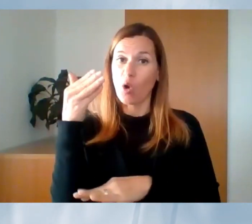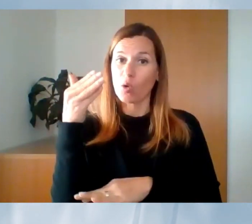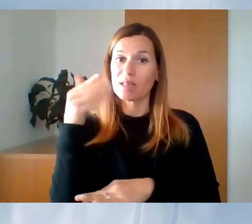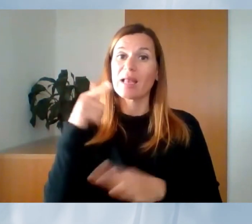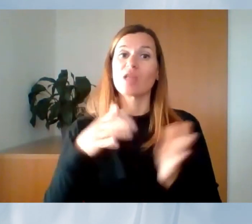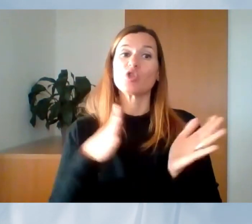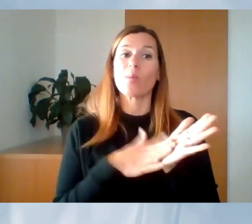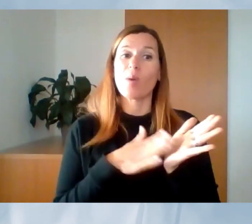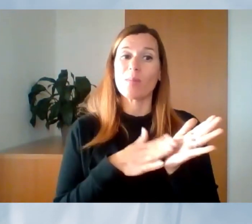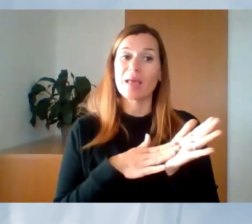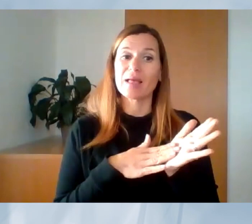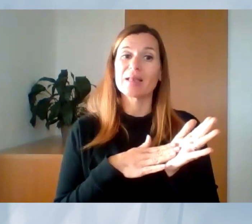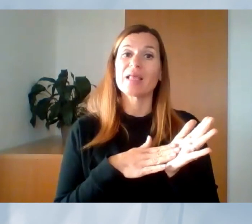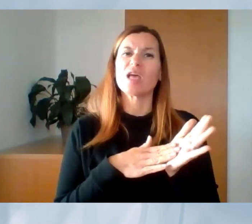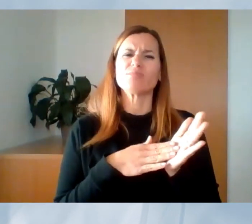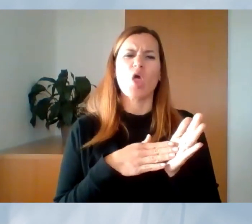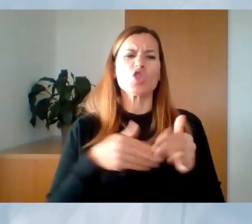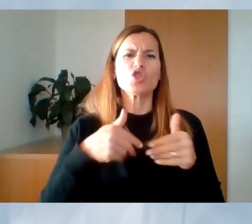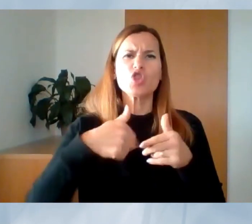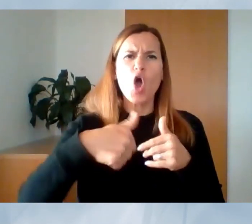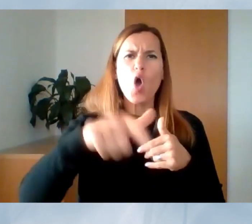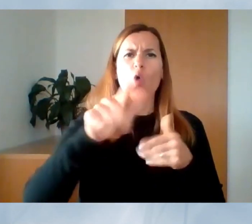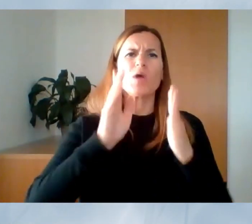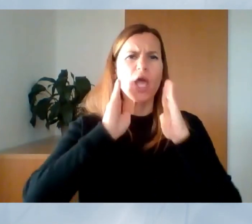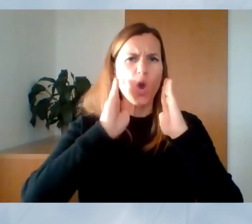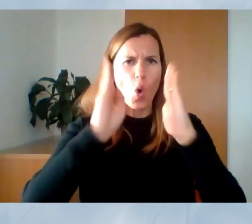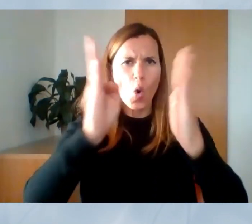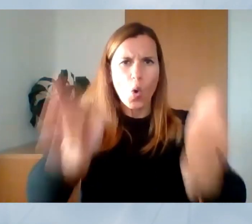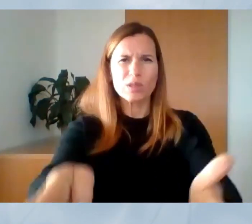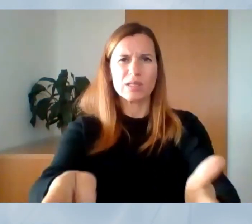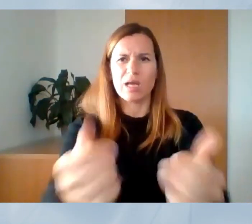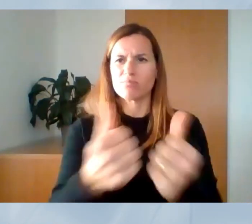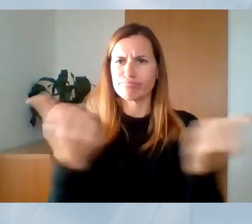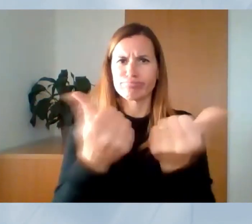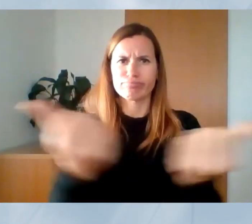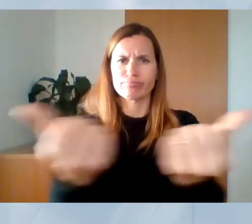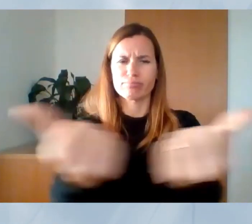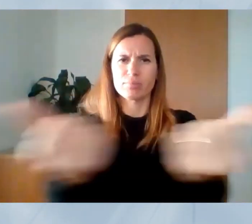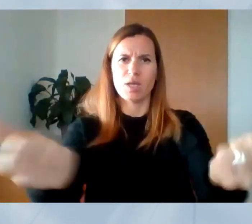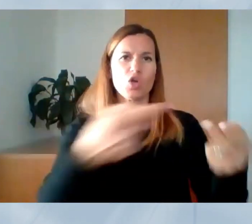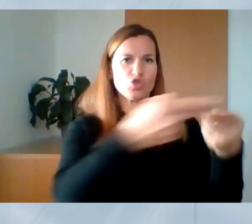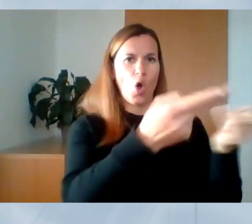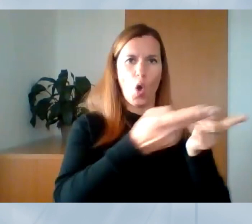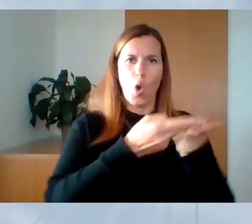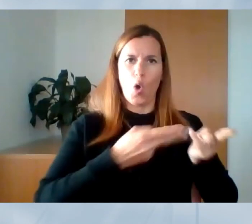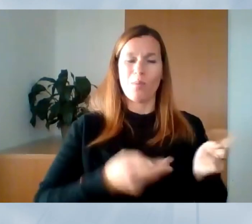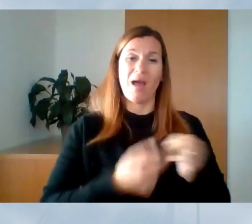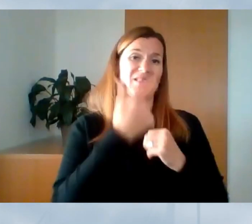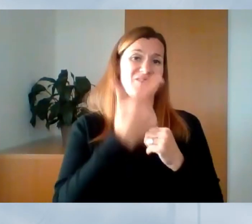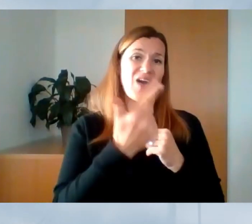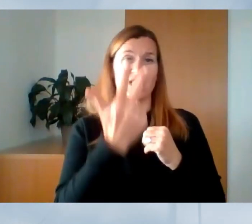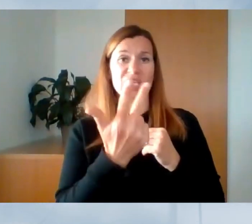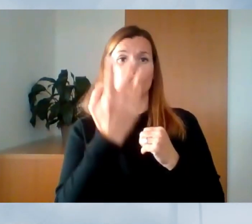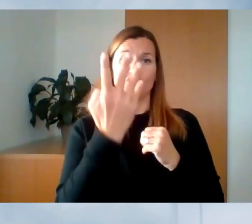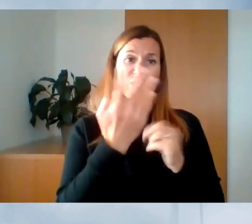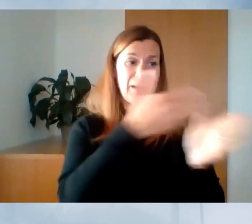hotela, to se pravi dolgi hodniki, sobe na vsako stran, 2, 3, 4